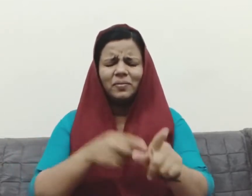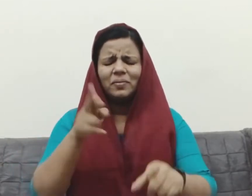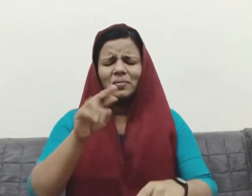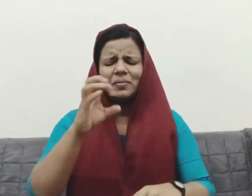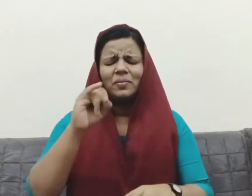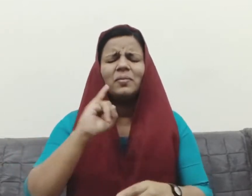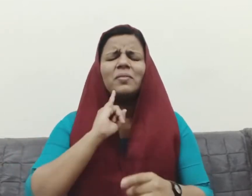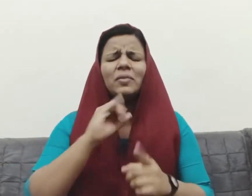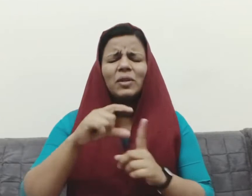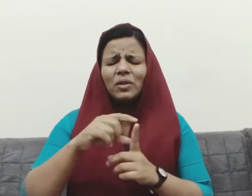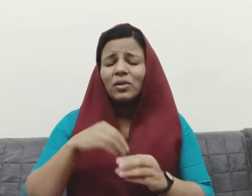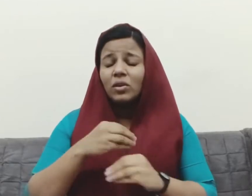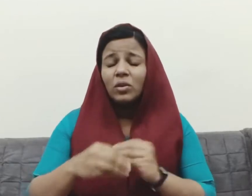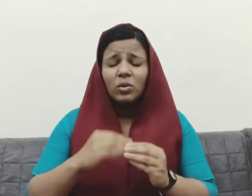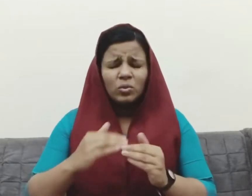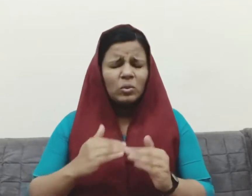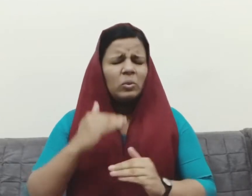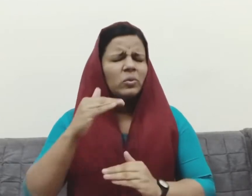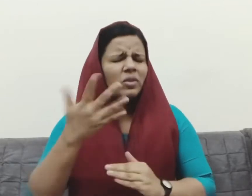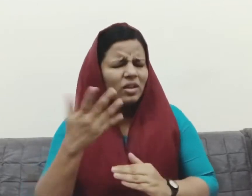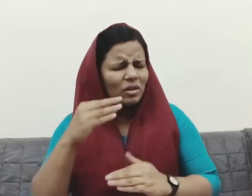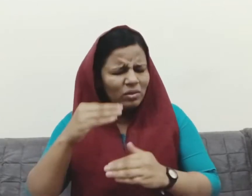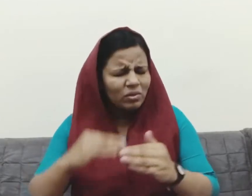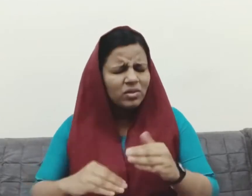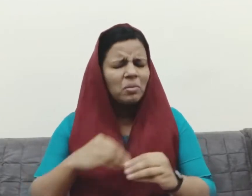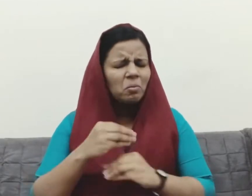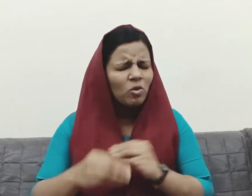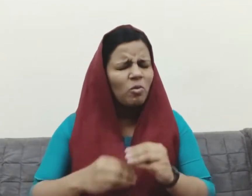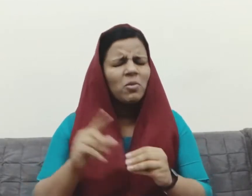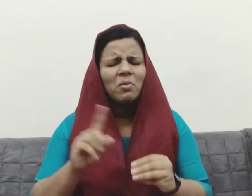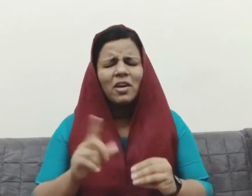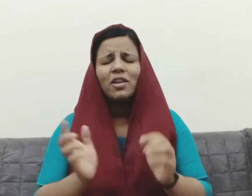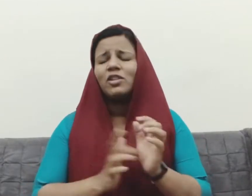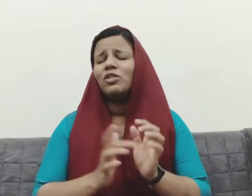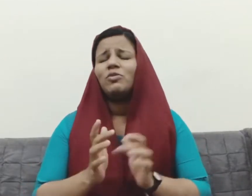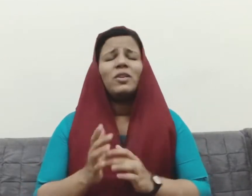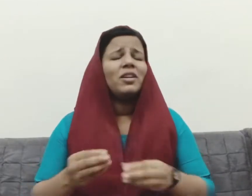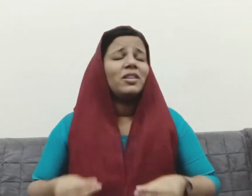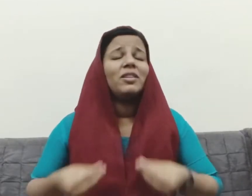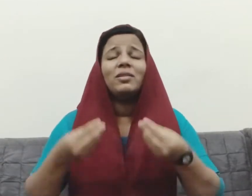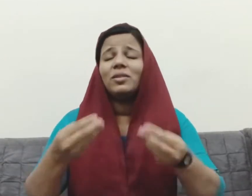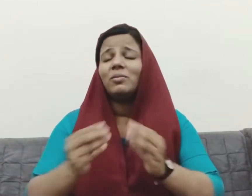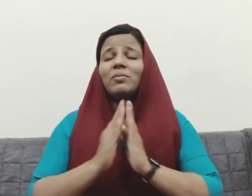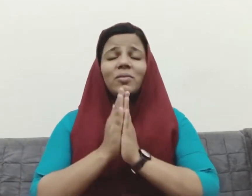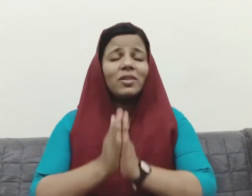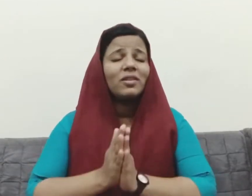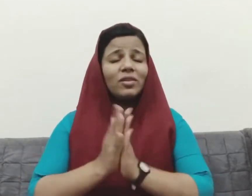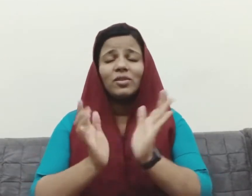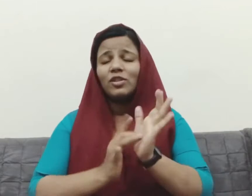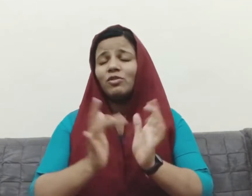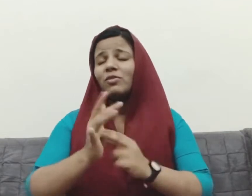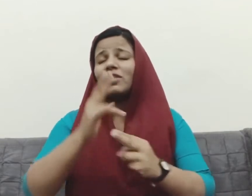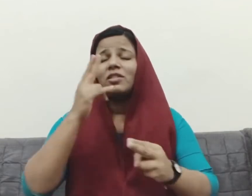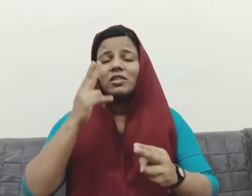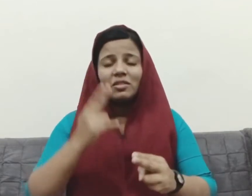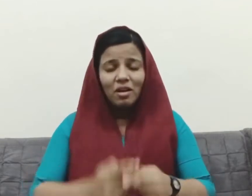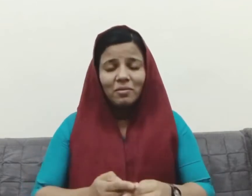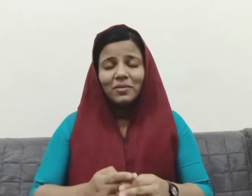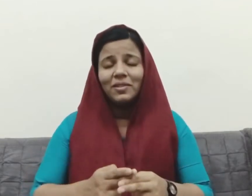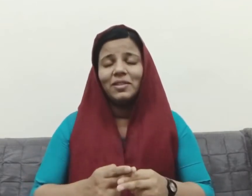ഭാരത്താലിരിക്കുന്ന കുഞ്ഞുങ്ങളെ കർത്താവെ, തൈറോയിഡ് ഹോർമോൺ കൂടിയിരിക്കുന്ന കുഞ്ഞുങ്ങൾ, കുറഞ്ഞിരിക്കുന്ന കുഞ്ഞുങ്ങൾ ഞങ്ങൾ ഈ പ്രഭാതത്തിൽ അങ്ങയുടെ കൈകളിലേക്ക് തരുന്നു. യേശു ക്രിസ്തുവിൻ്റെ